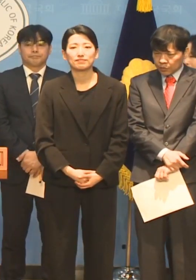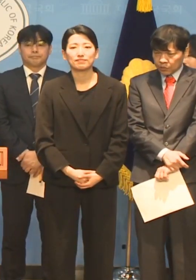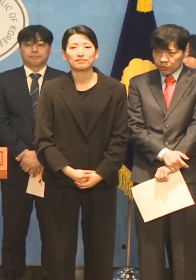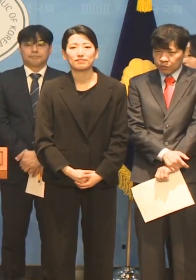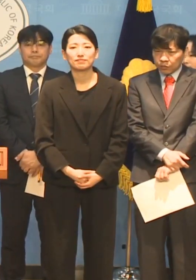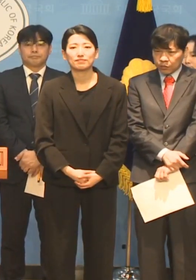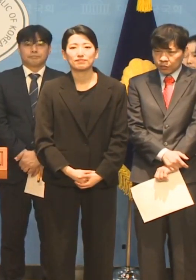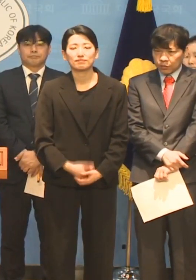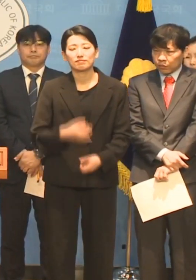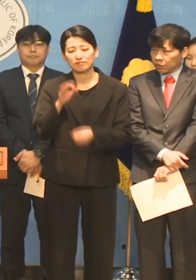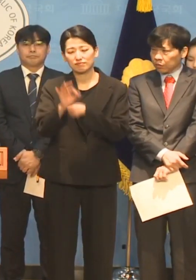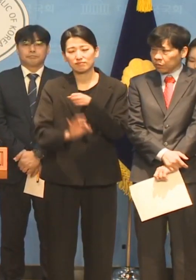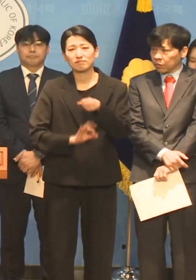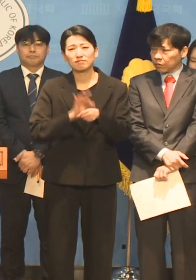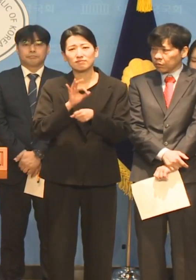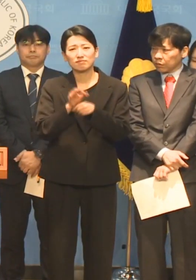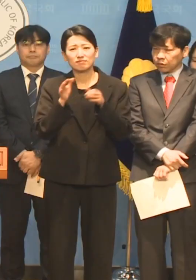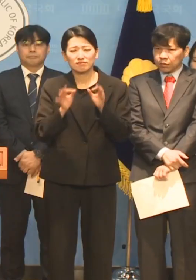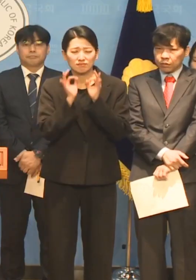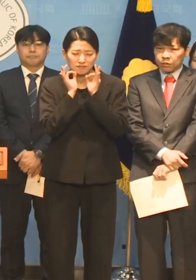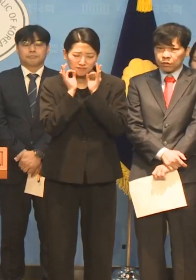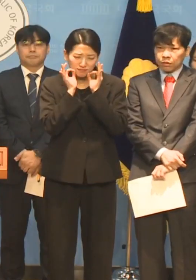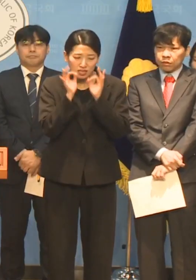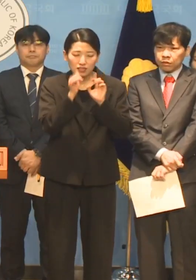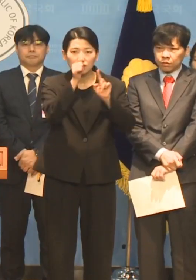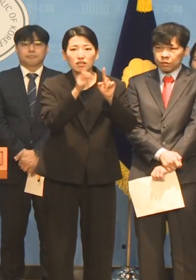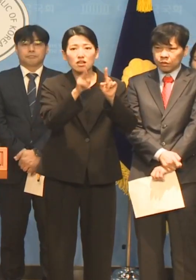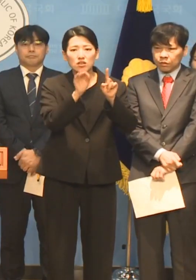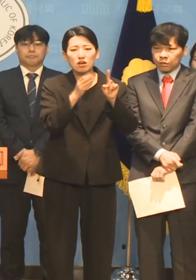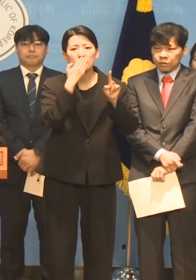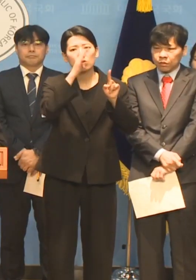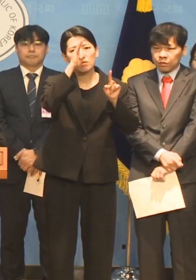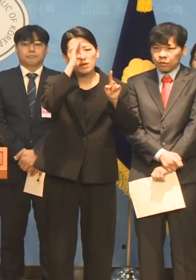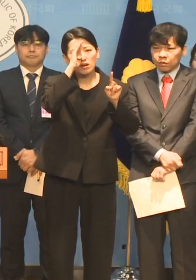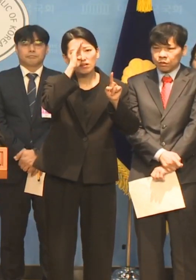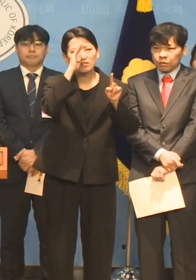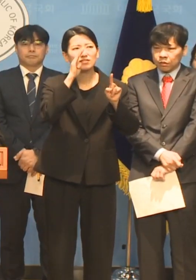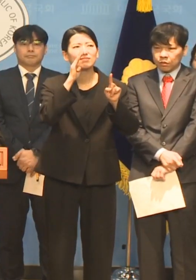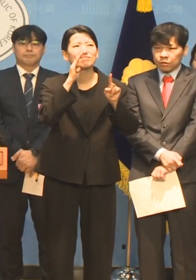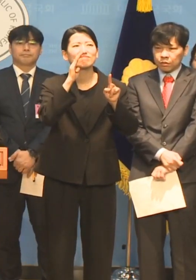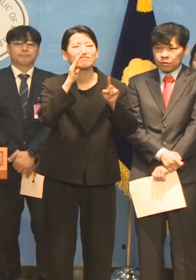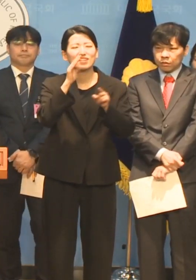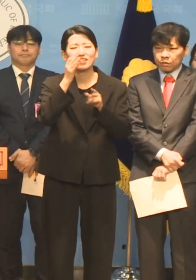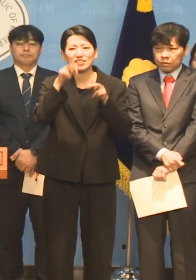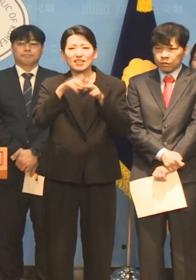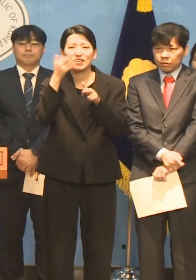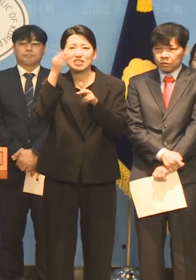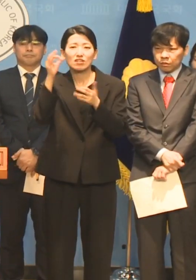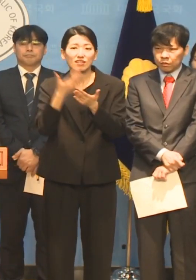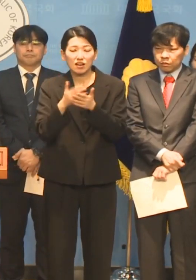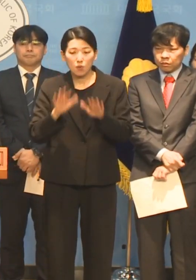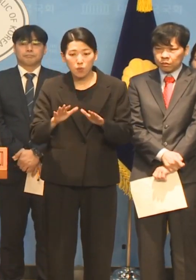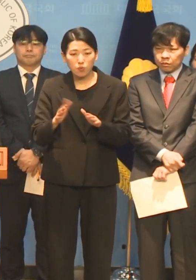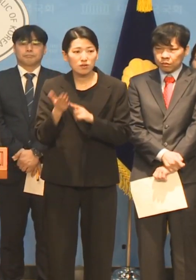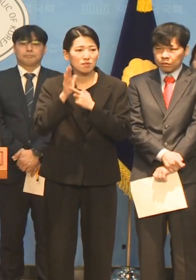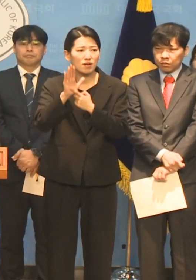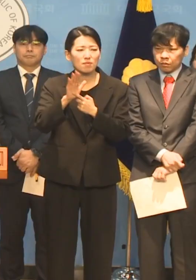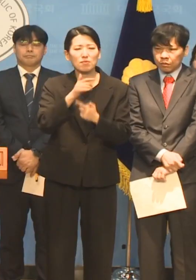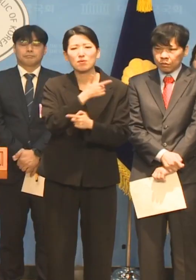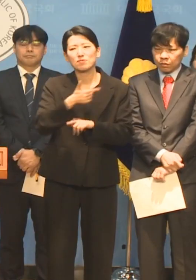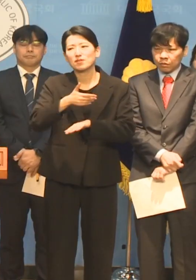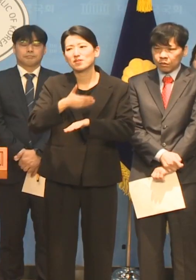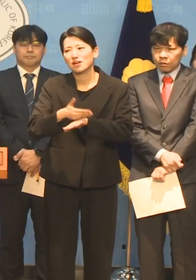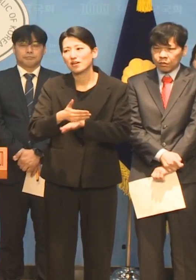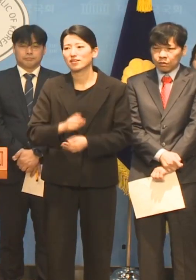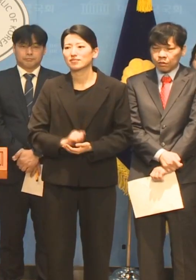예, 10여 년 이상의 노력 끝에 일형 당뇨병을 장애로 인정해달라고 기자회견을 열어주셔서 너무 감사드립니다. 그런데 설사 이 일형